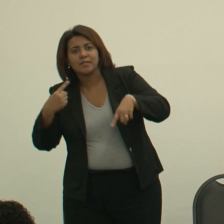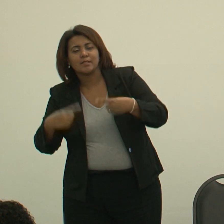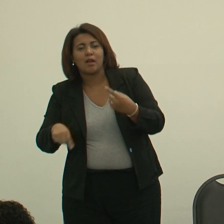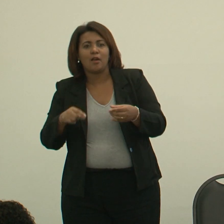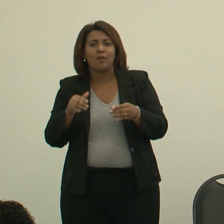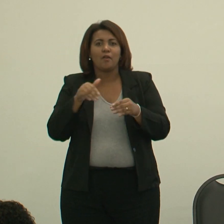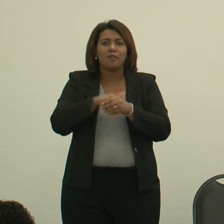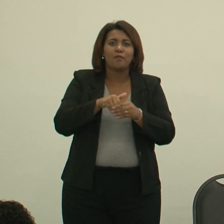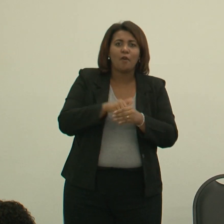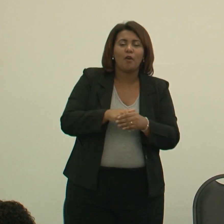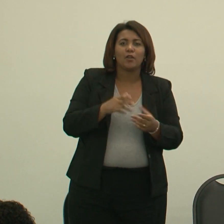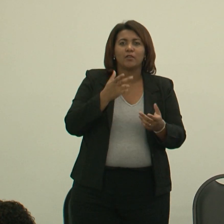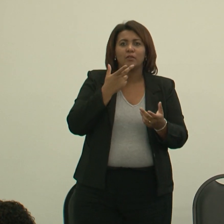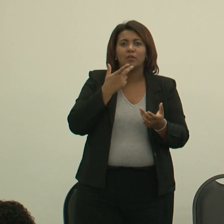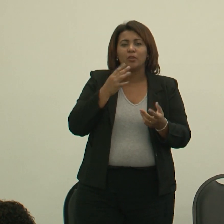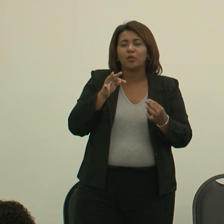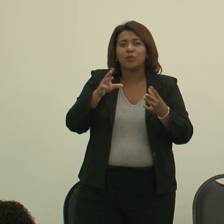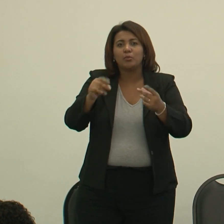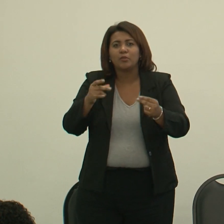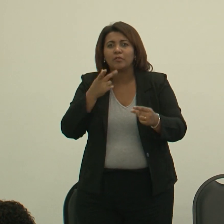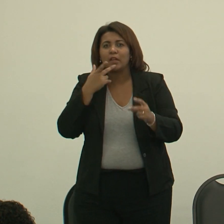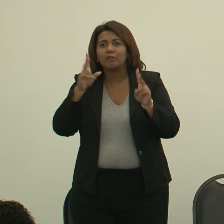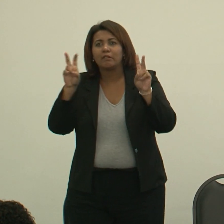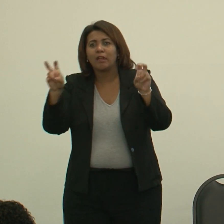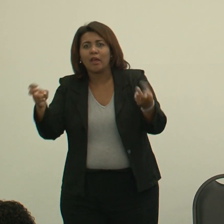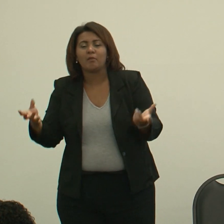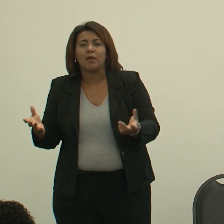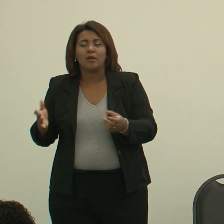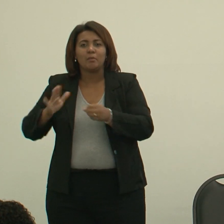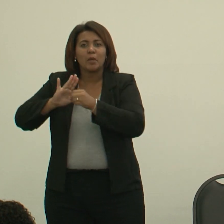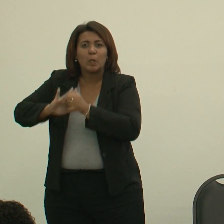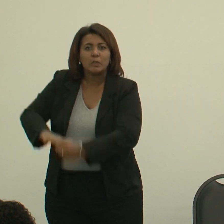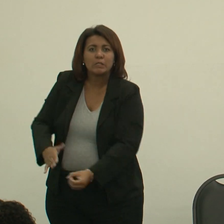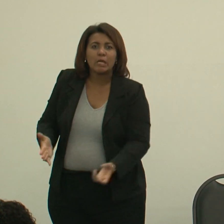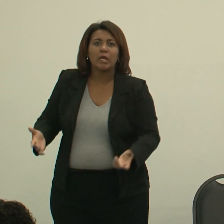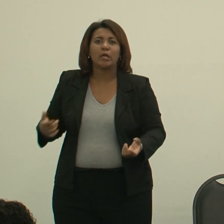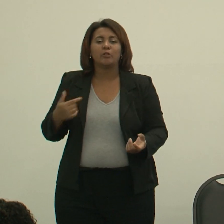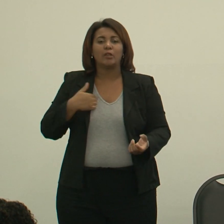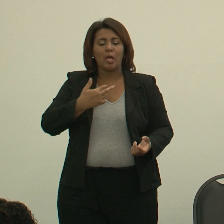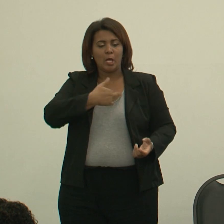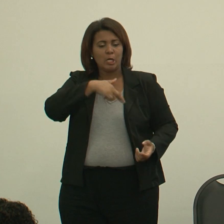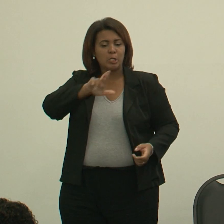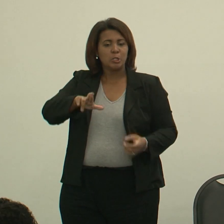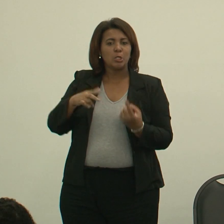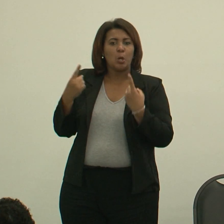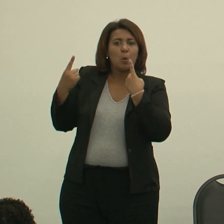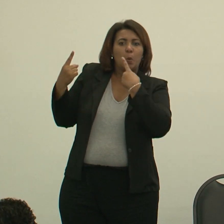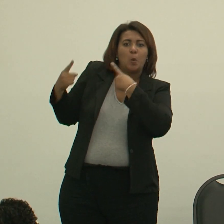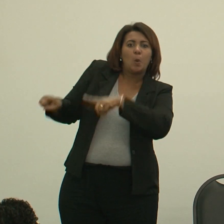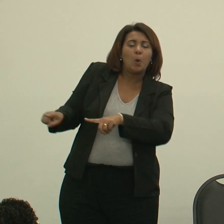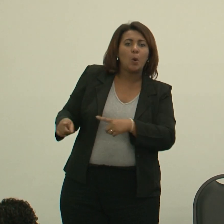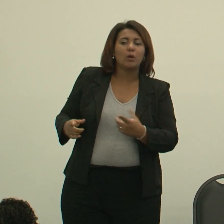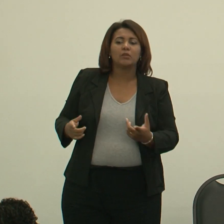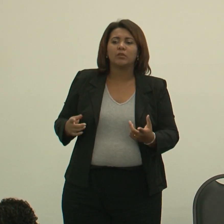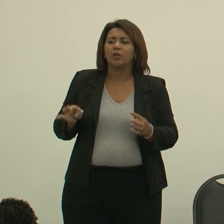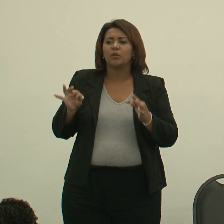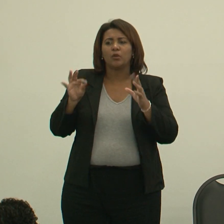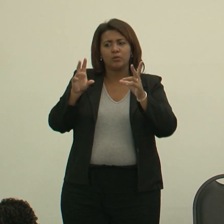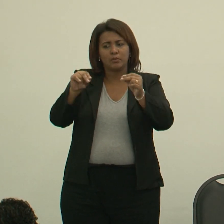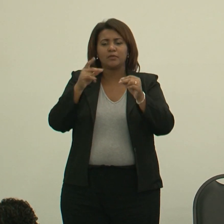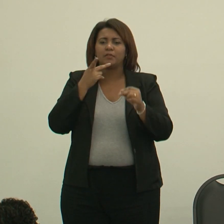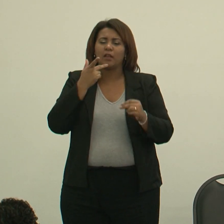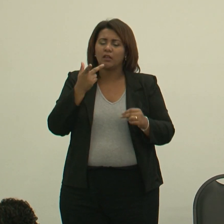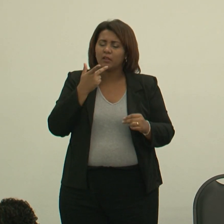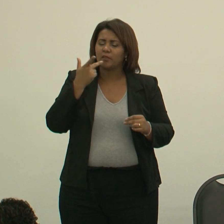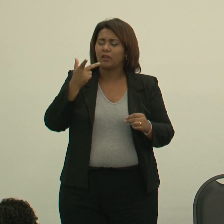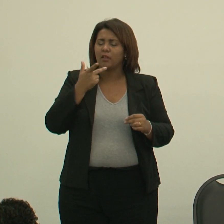está falando sobre preconceito, todo mundo está falando sobre intolerância religiosa, todo mundo está abordando esses conceitos de certa maneira, mas